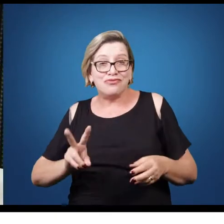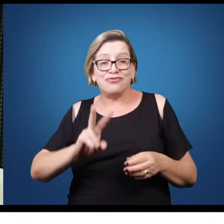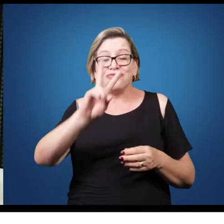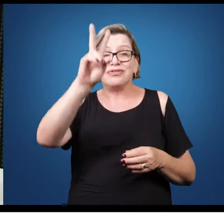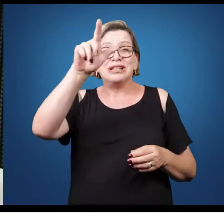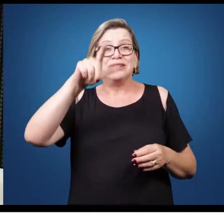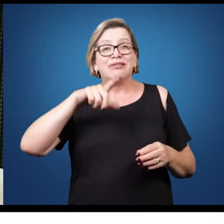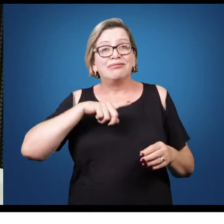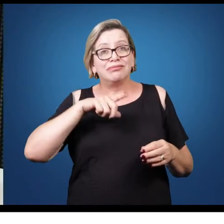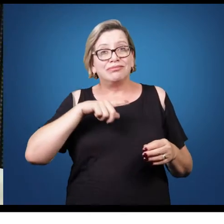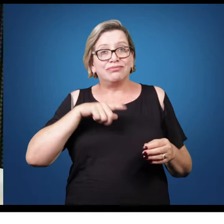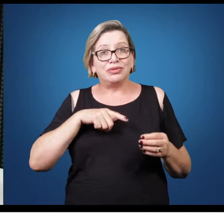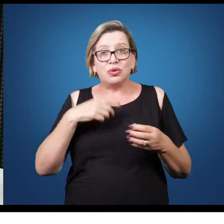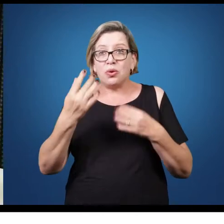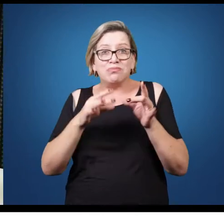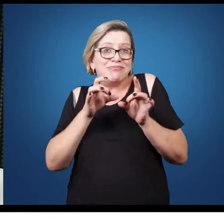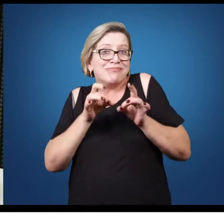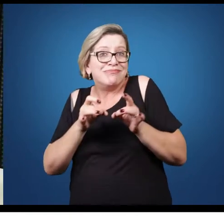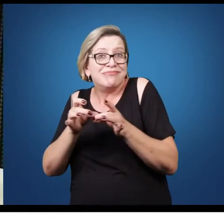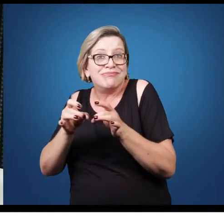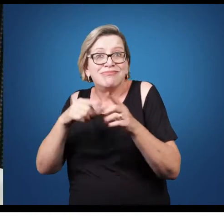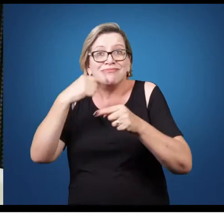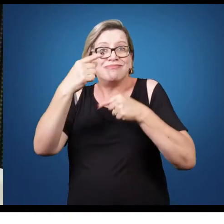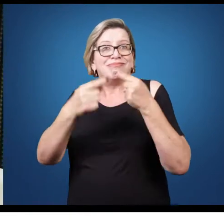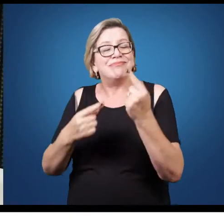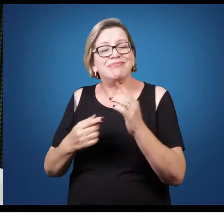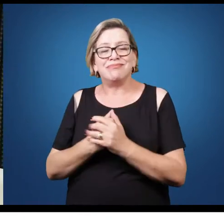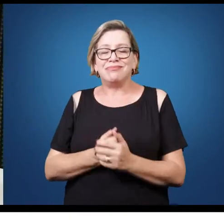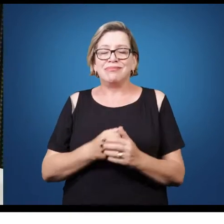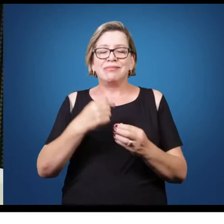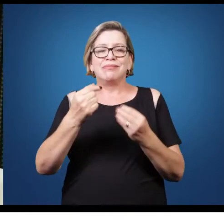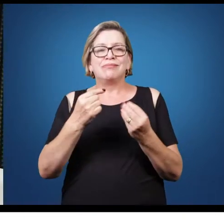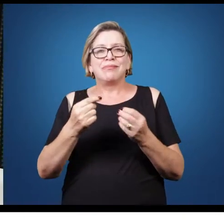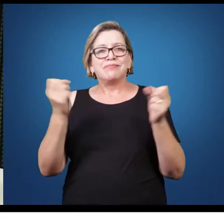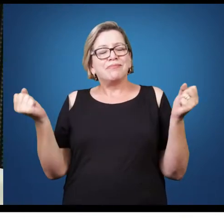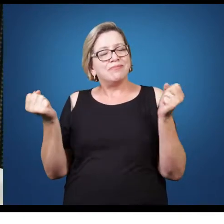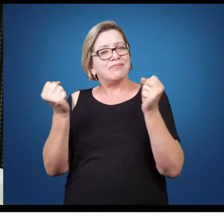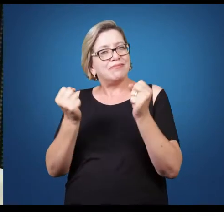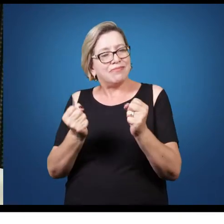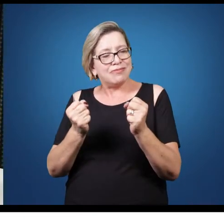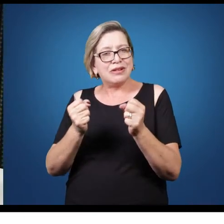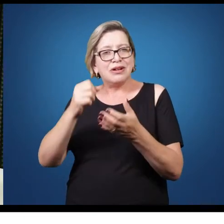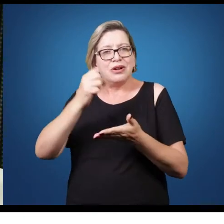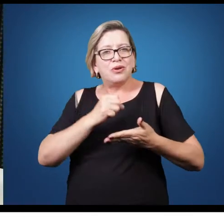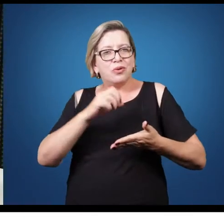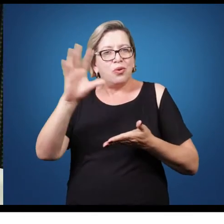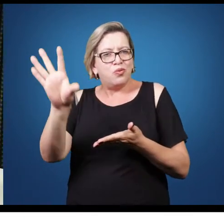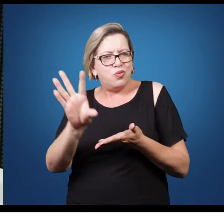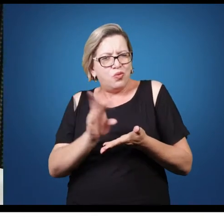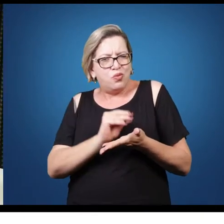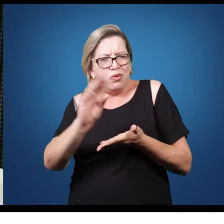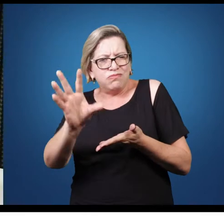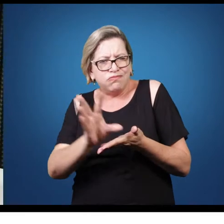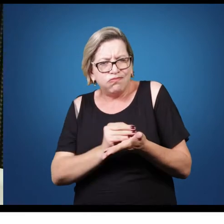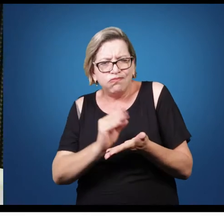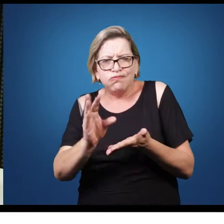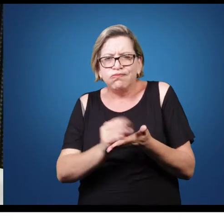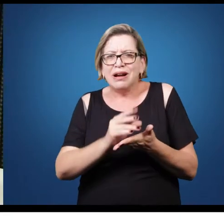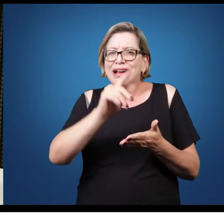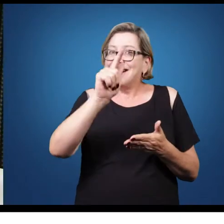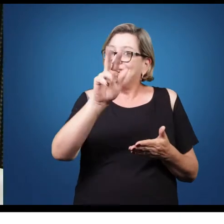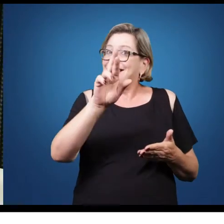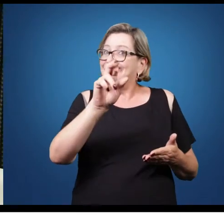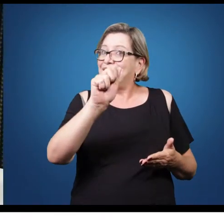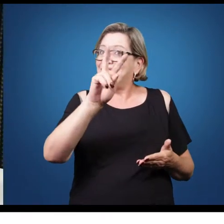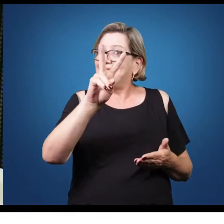consumo e portanto vendê-lo sequência né então foi possível com gravação é que o